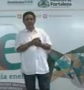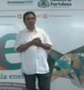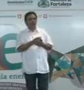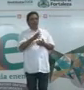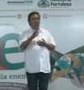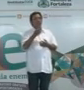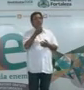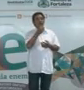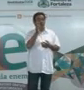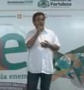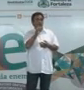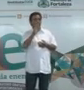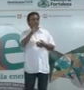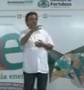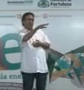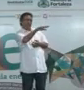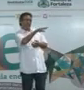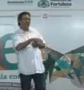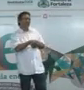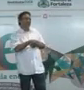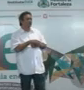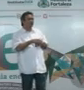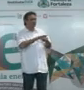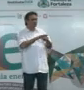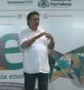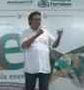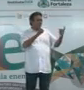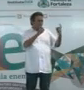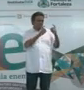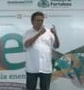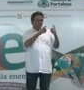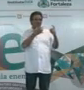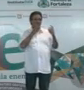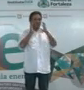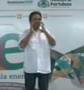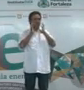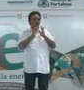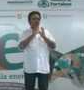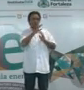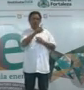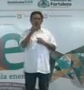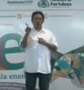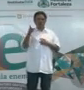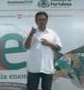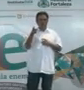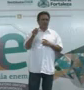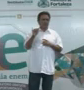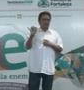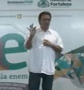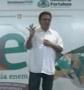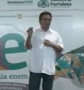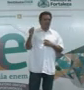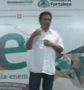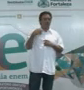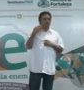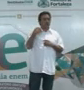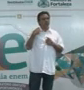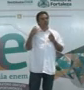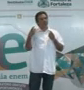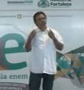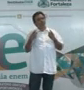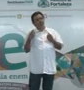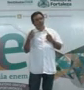chegou para o Saddam Hussein e disse: ô Sassá, macho, o barbudinho aí do lado aí é xiita, né? E ele disse: eu sei, cara, eu estou